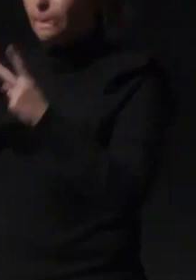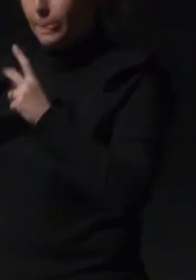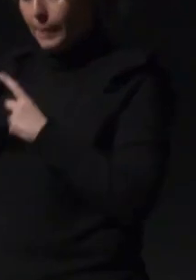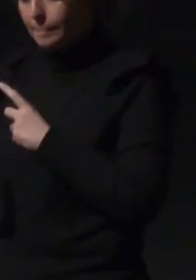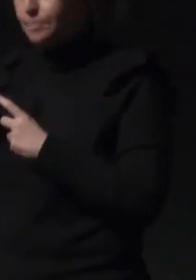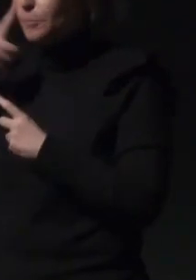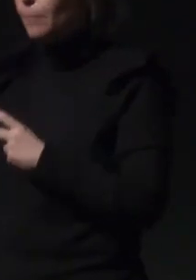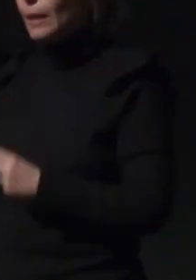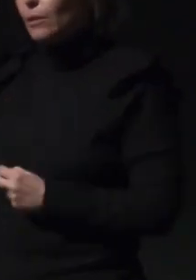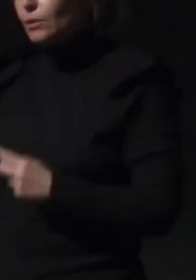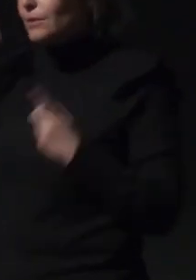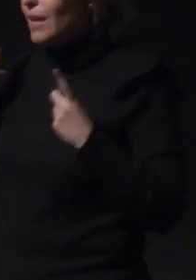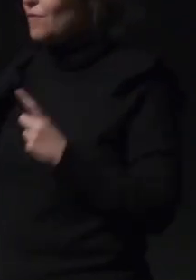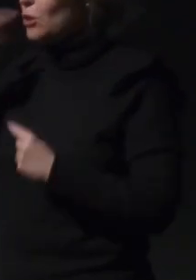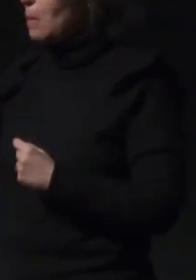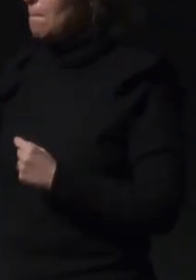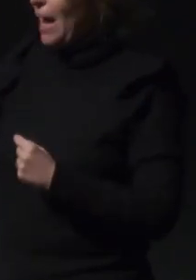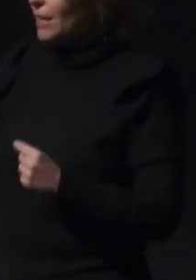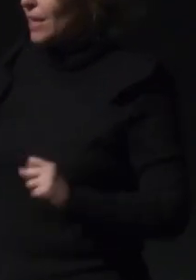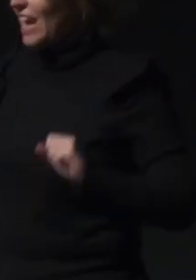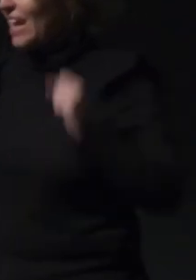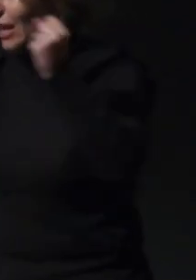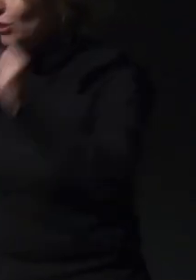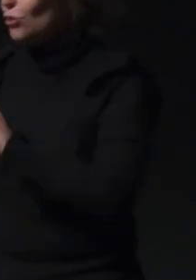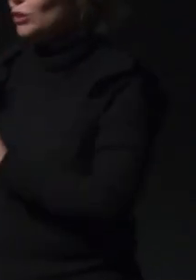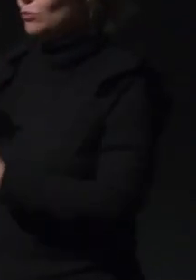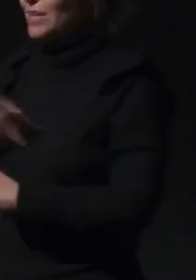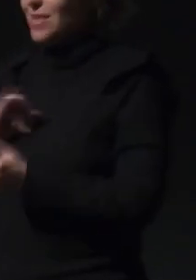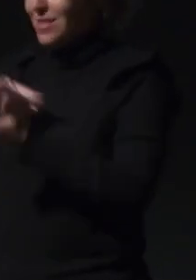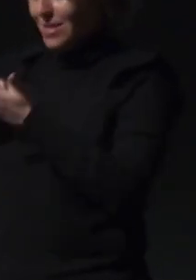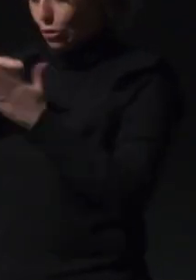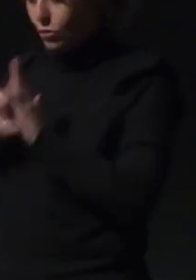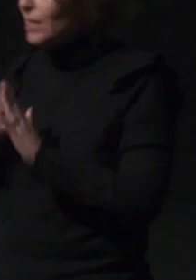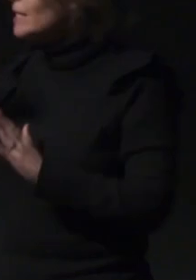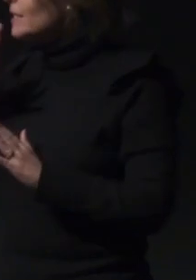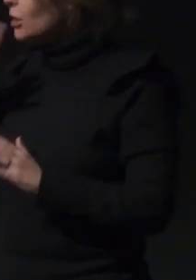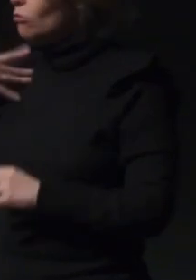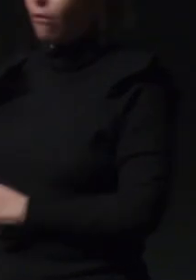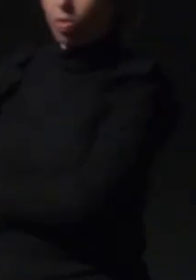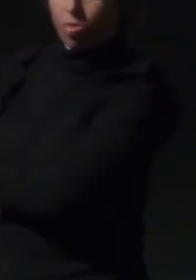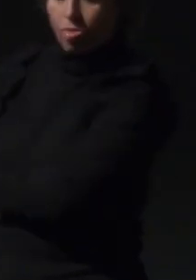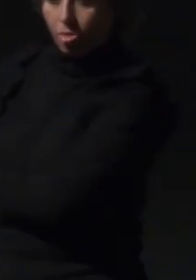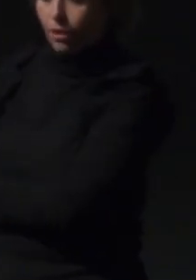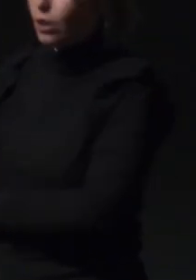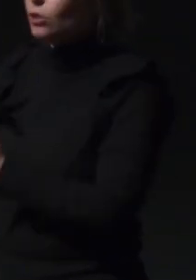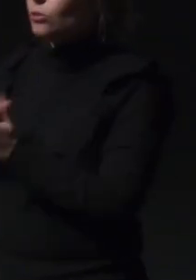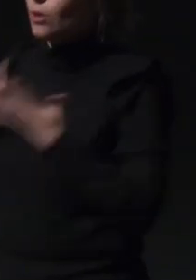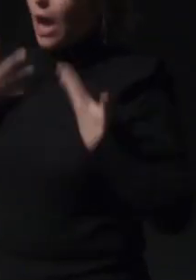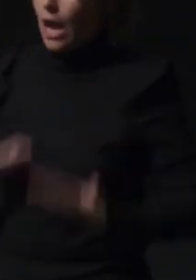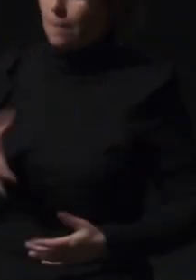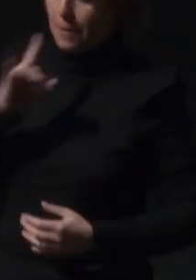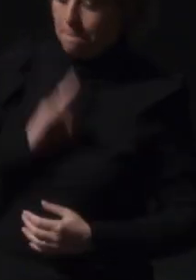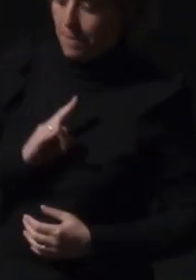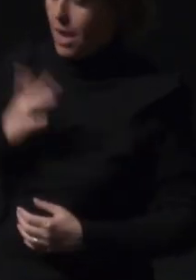adolescentes necesitan provocar una reacción para resolver su identidad. Si no le hago caso desde la calma, mal.